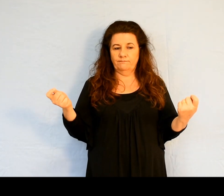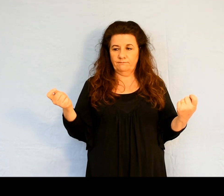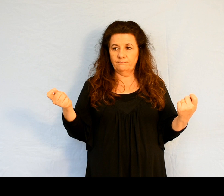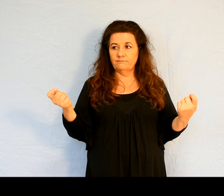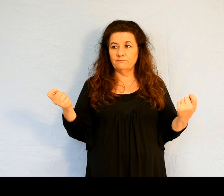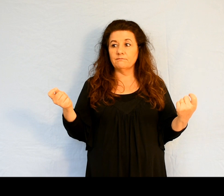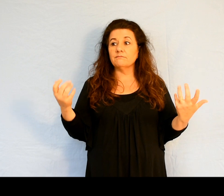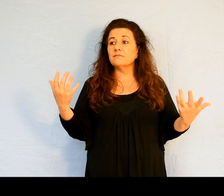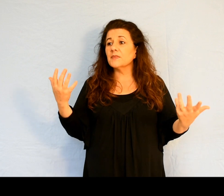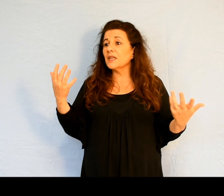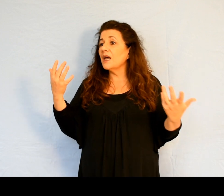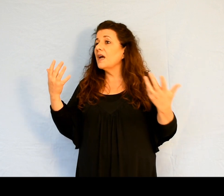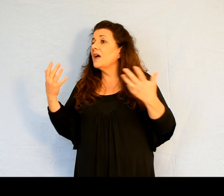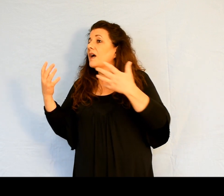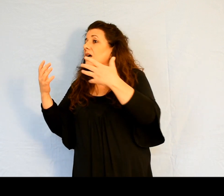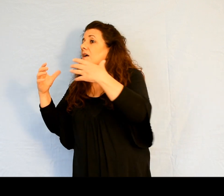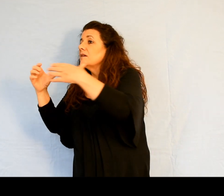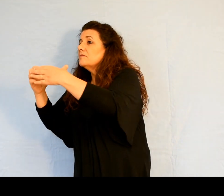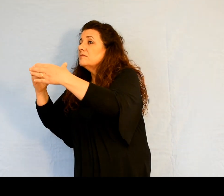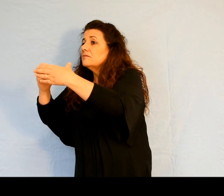Toutes les nations seront assemblées devant lui.